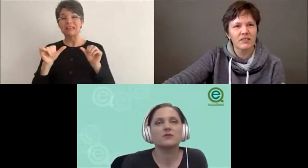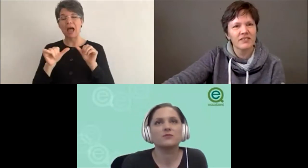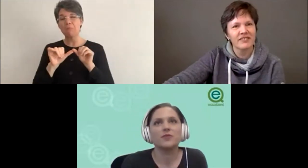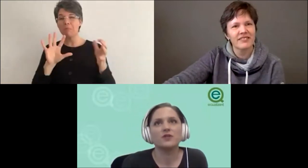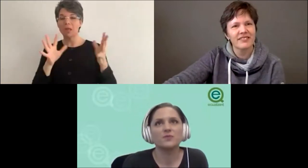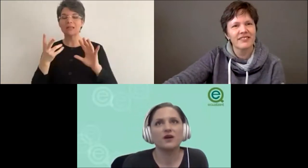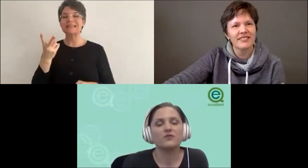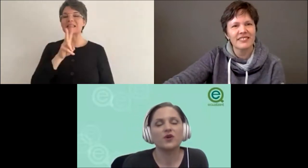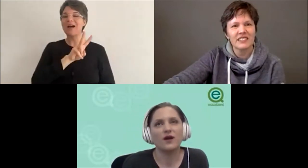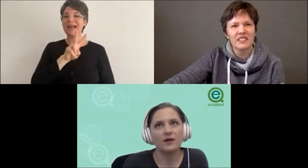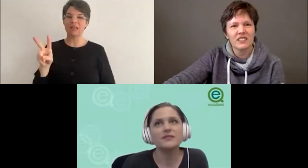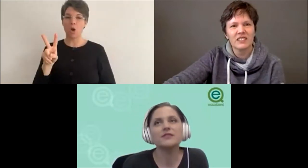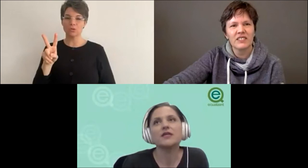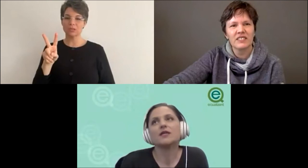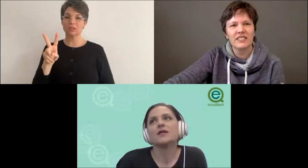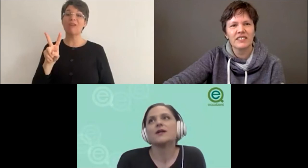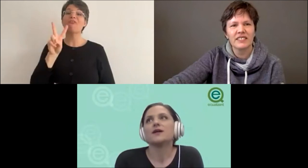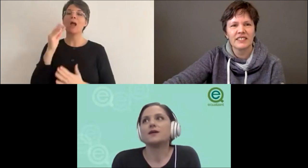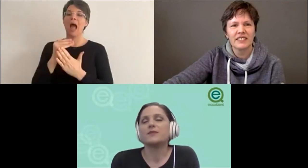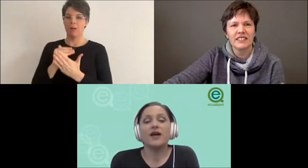2000 Gebärdensprachvokabeln,